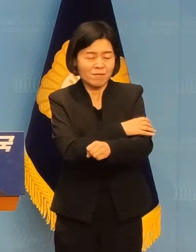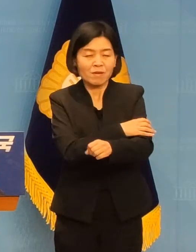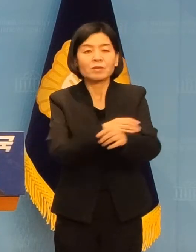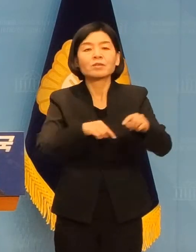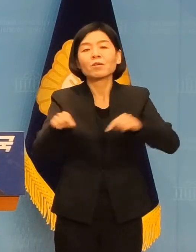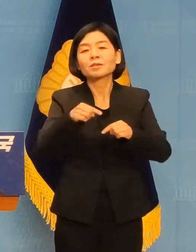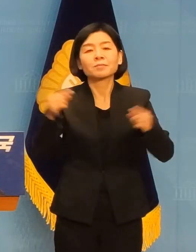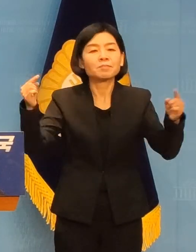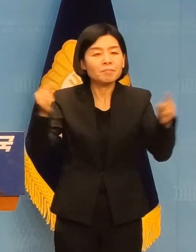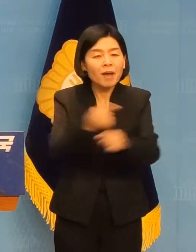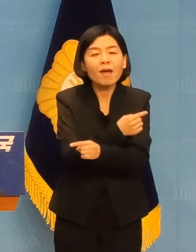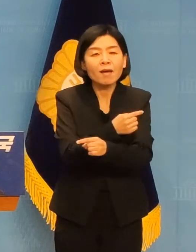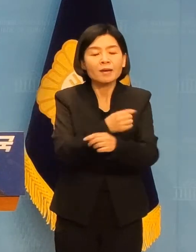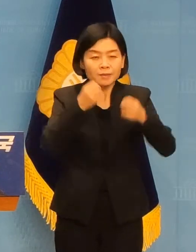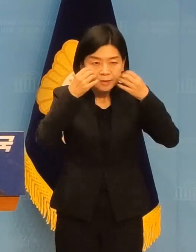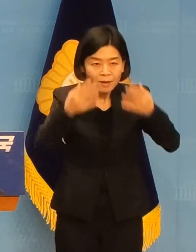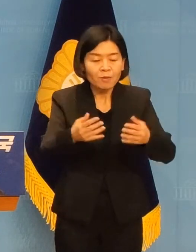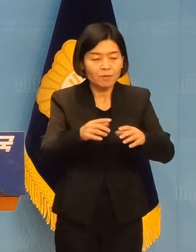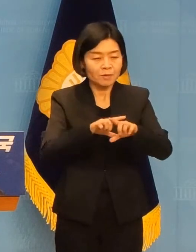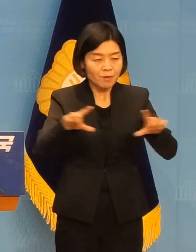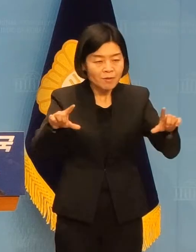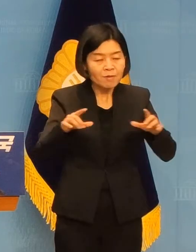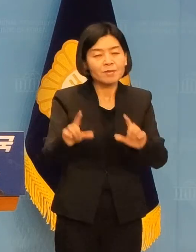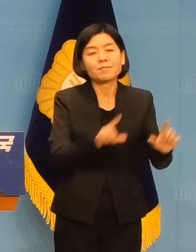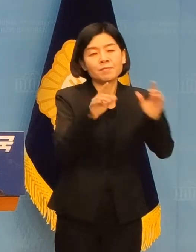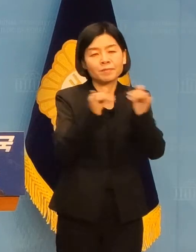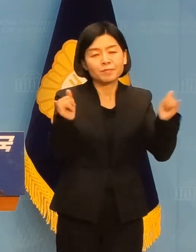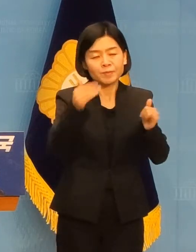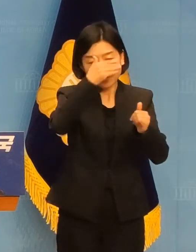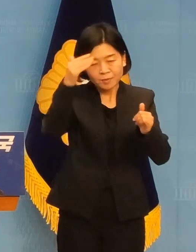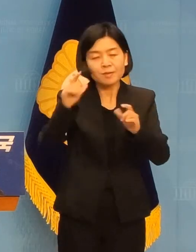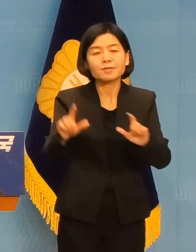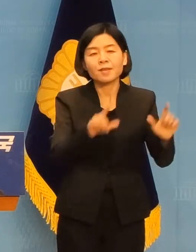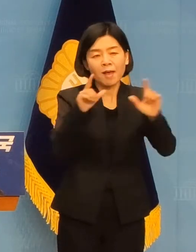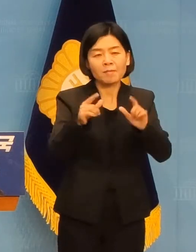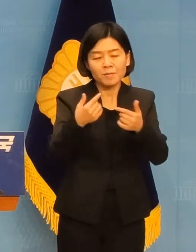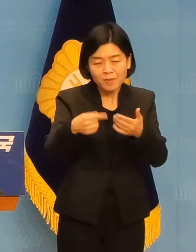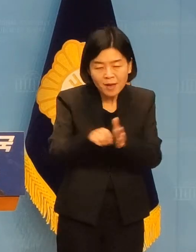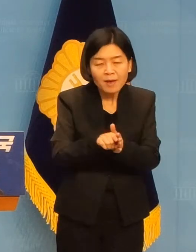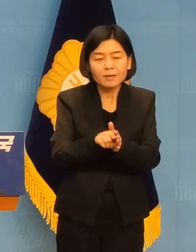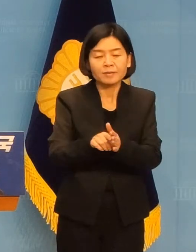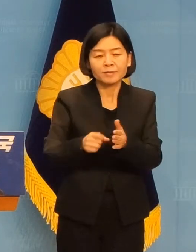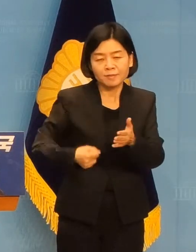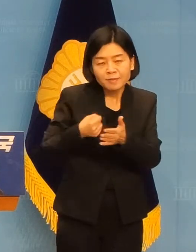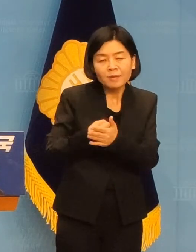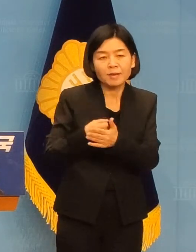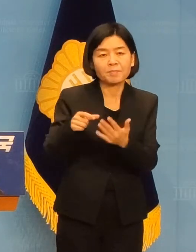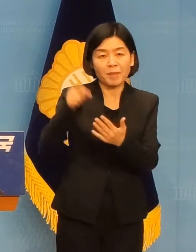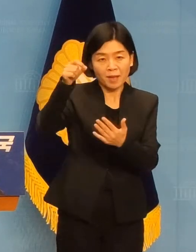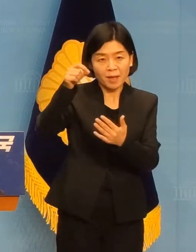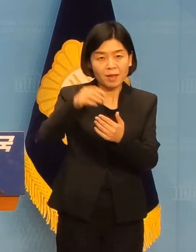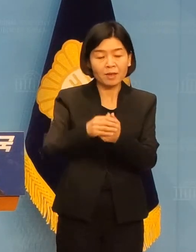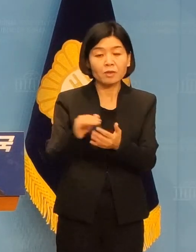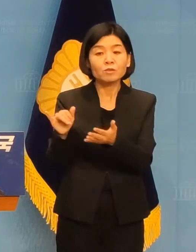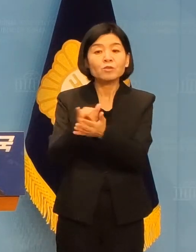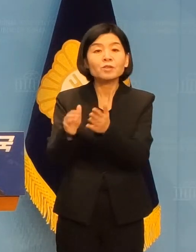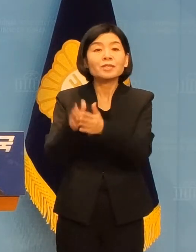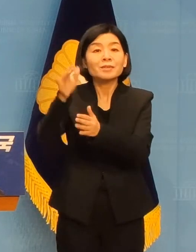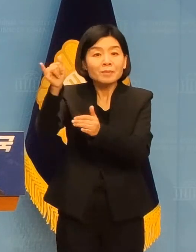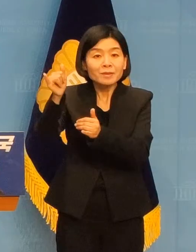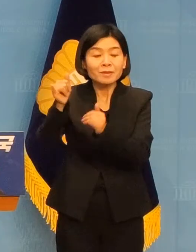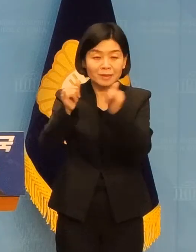삶을 바꾸는 담대한 용기를 선택한 것입니다. 뉴욕 시민은 공화당의 기득권 정치를